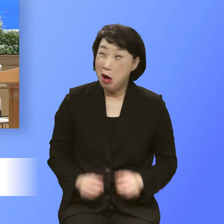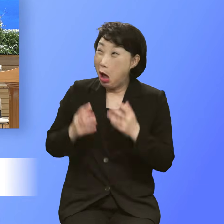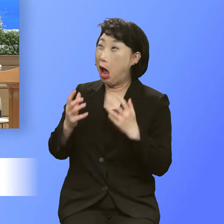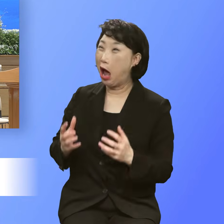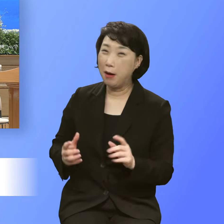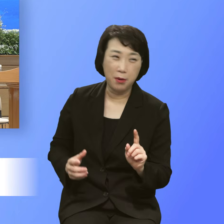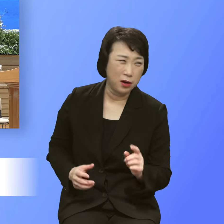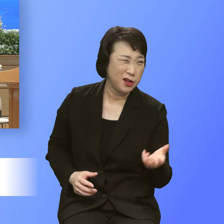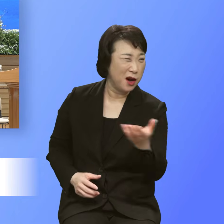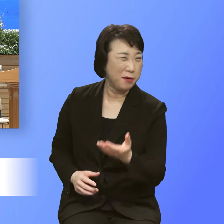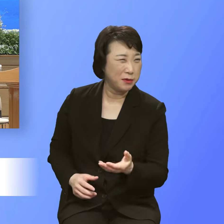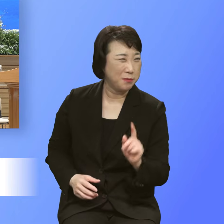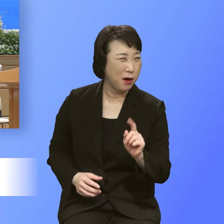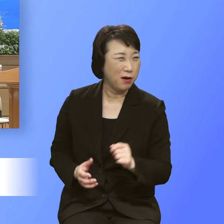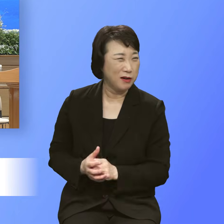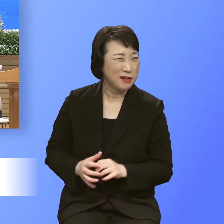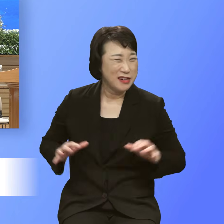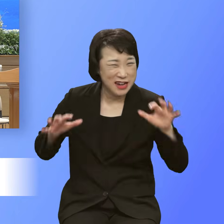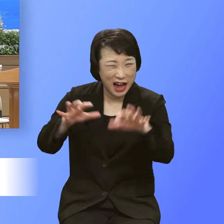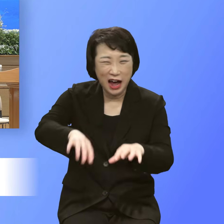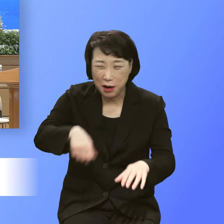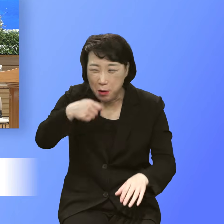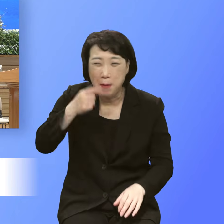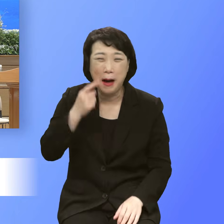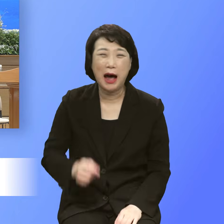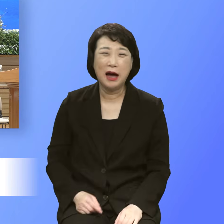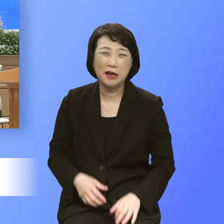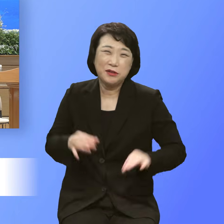몰라요. 여러분이 다 쪄서 뜯어 먹으면 이틀도 못 뜯어 먹어.